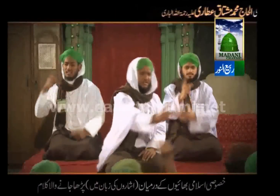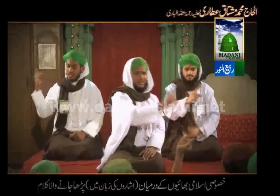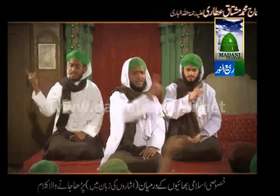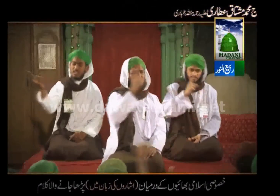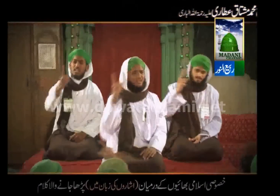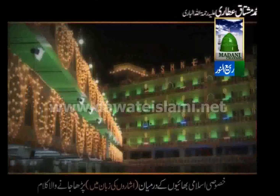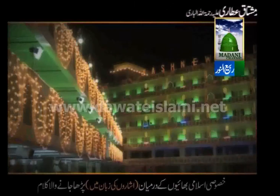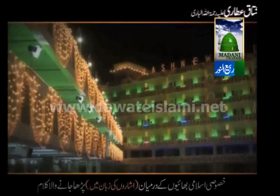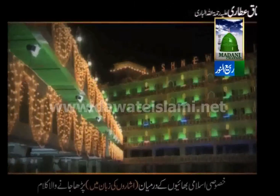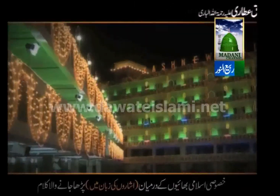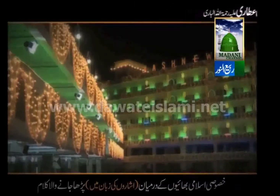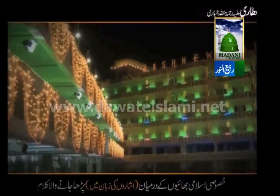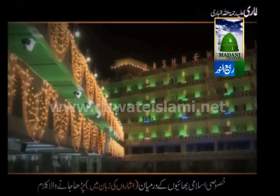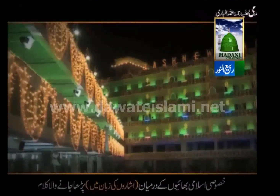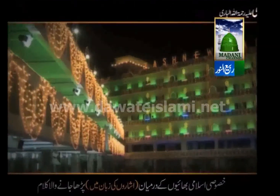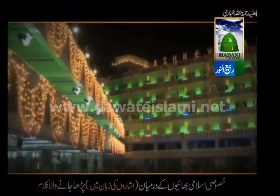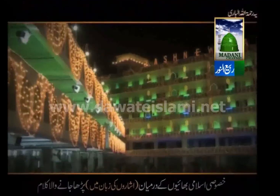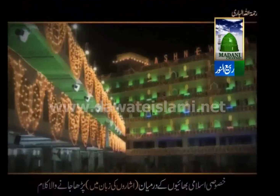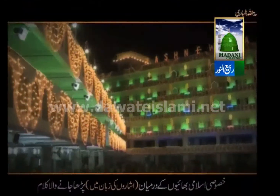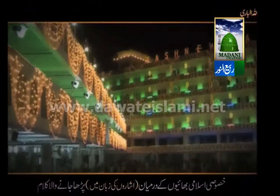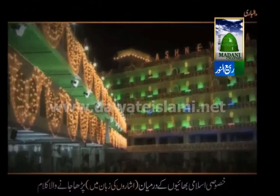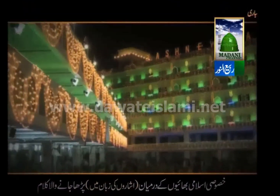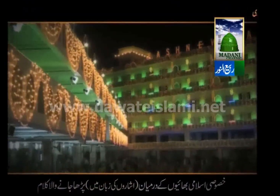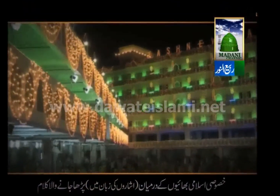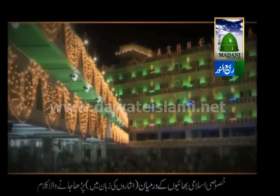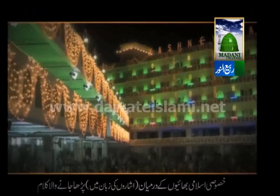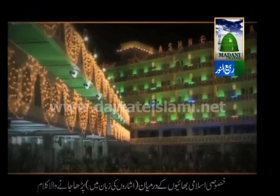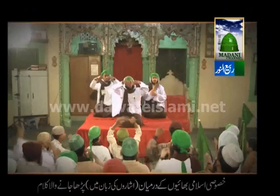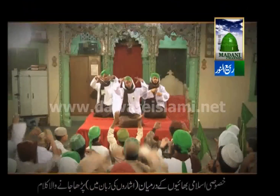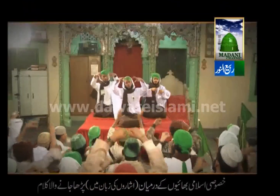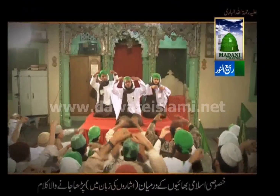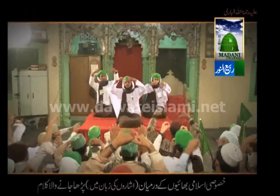جہاں ذرہ ذرہ سب جہاں